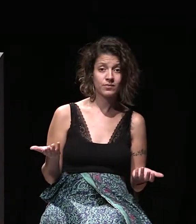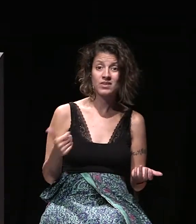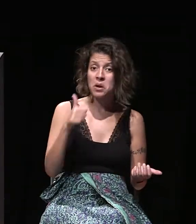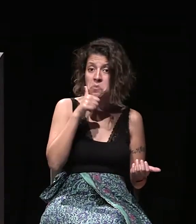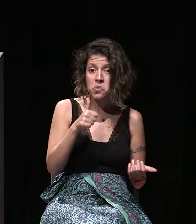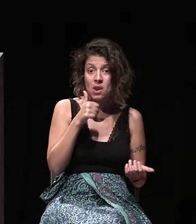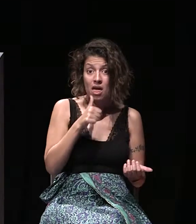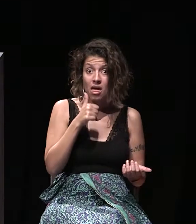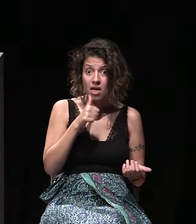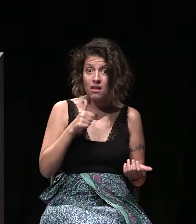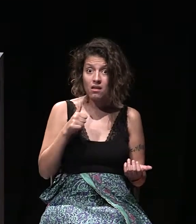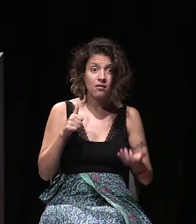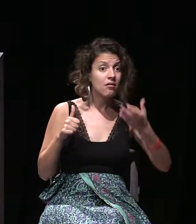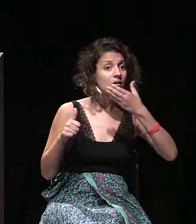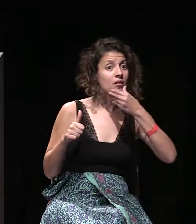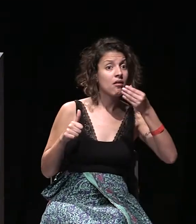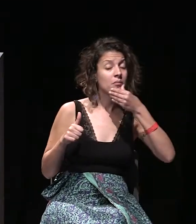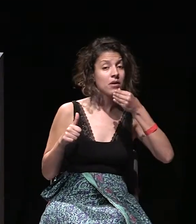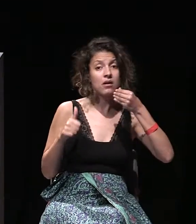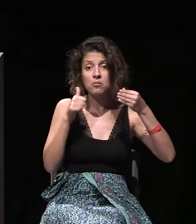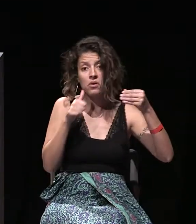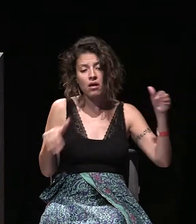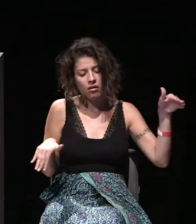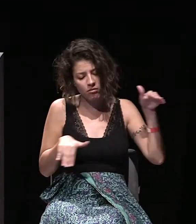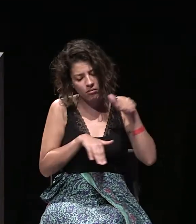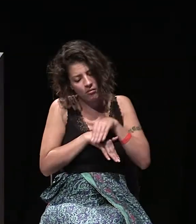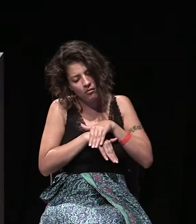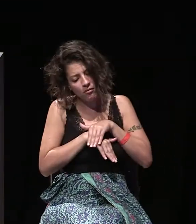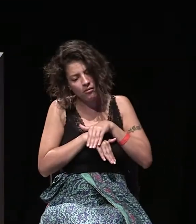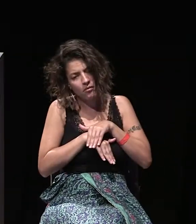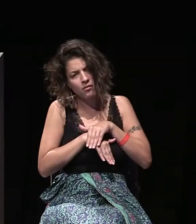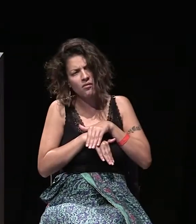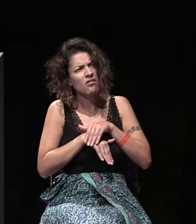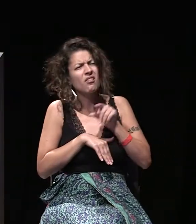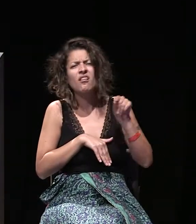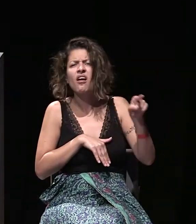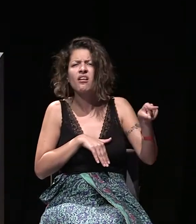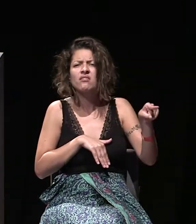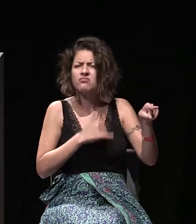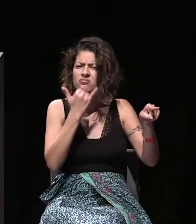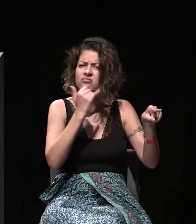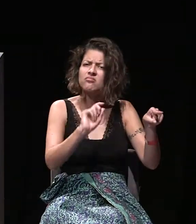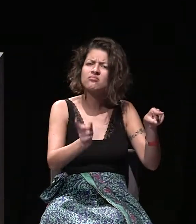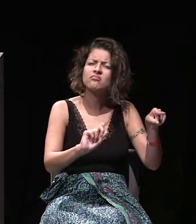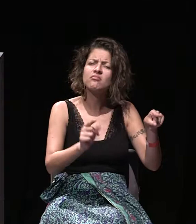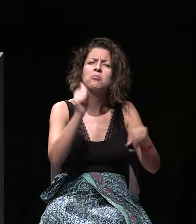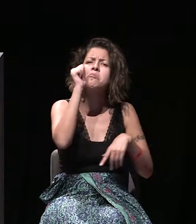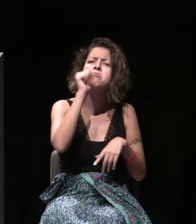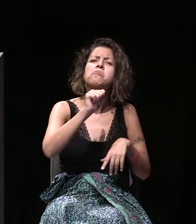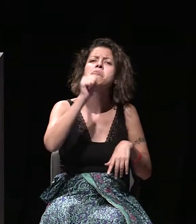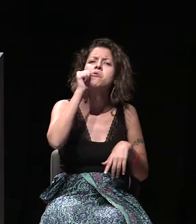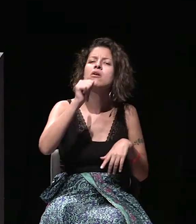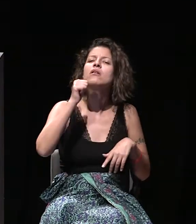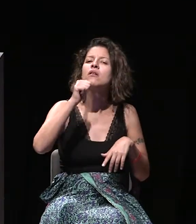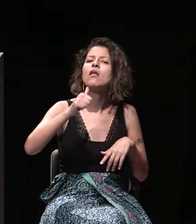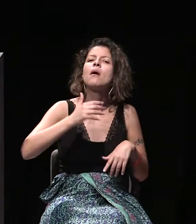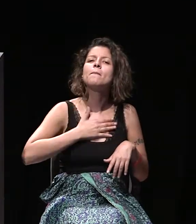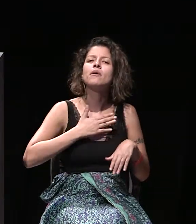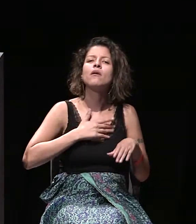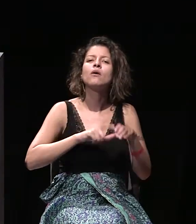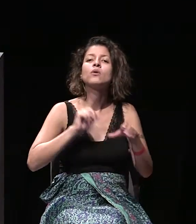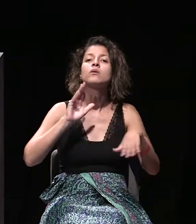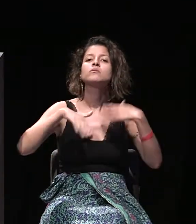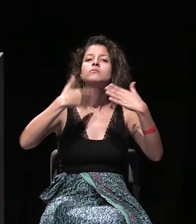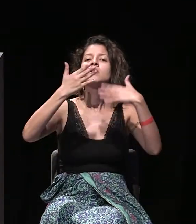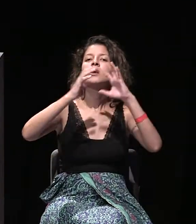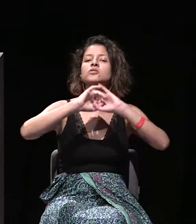ser submissa. Submissa a quem? Mulher não, mulher tem que desenvolver sua autonomia,